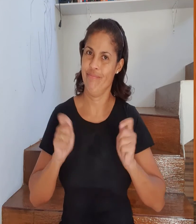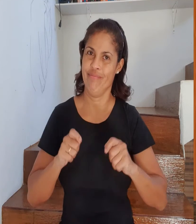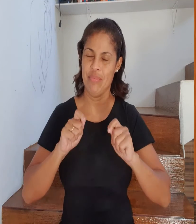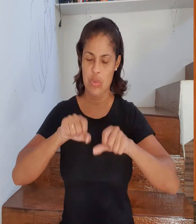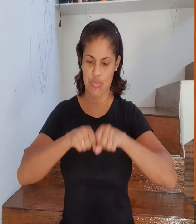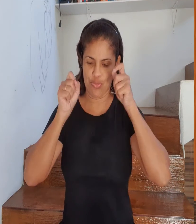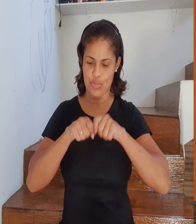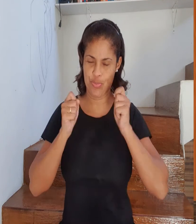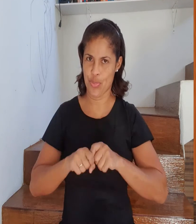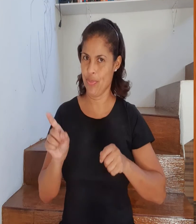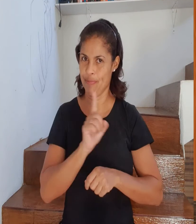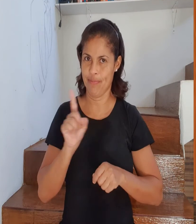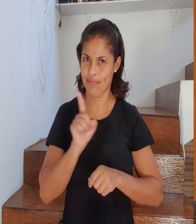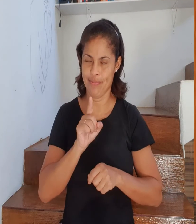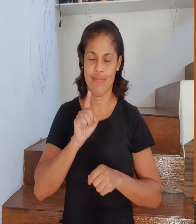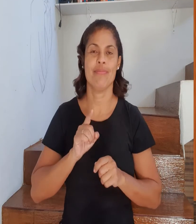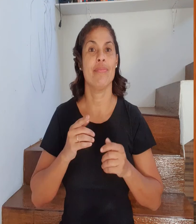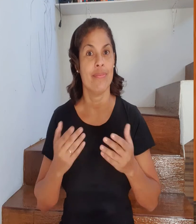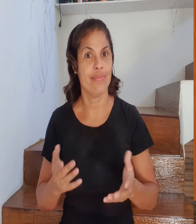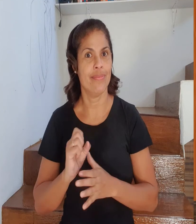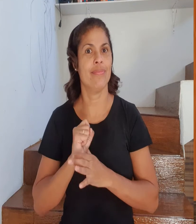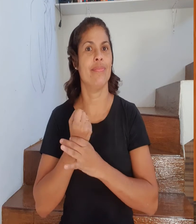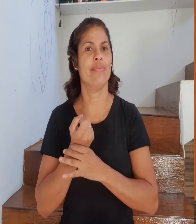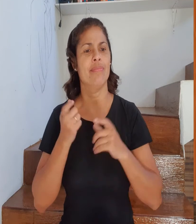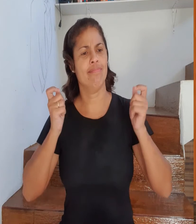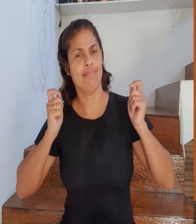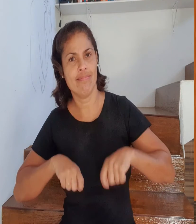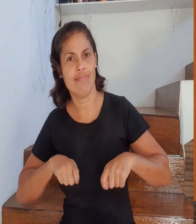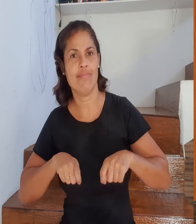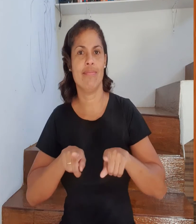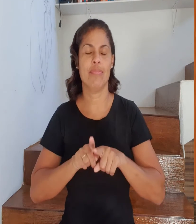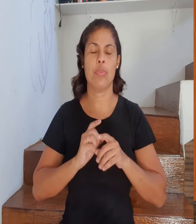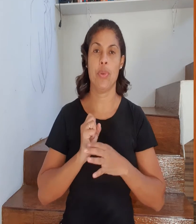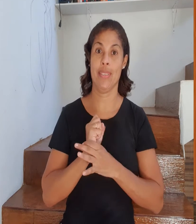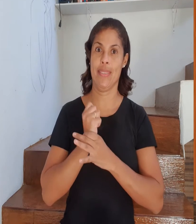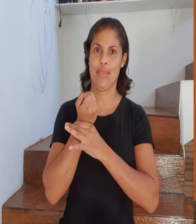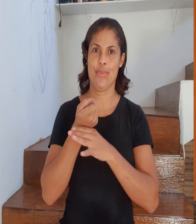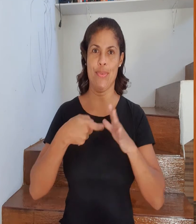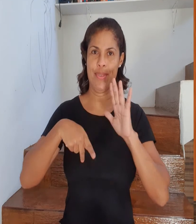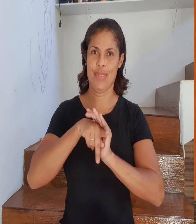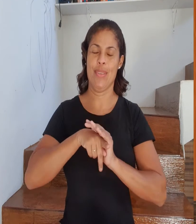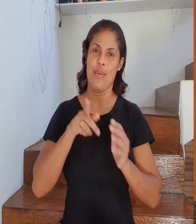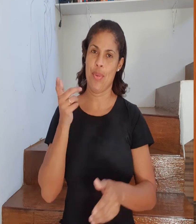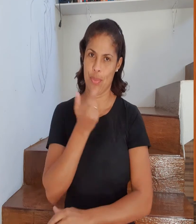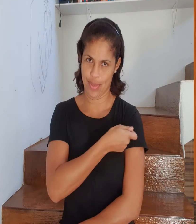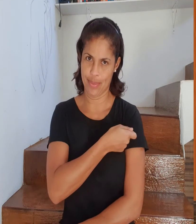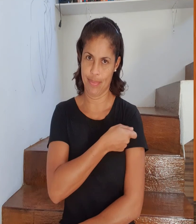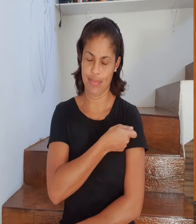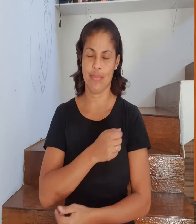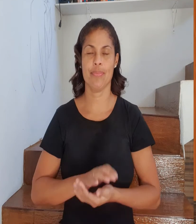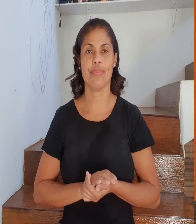é a capacidade do patógeno causar doença, o que nos garante a eficácia e a segurança das